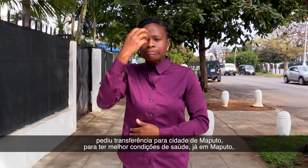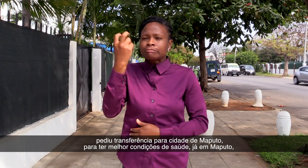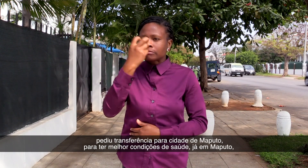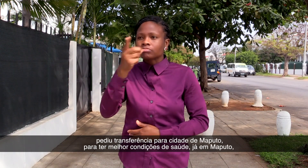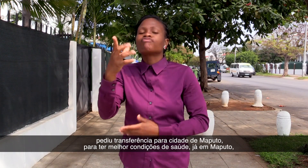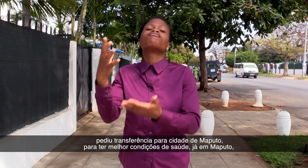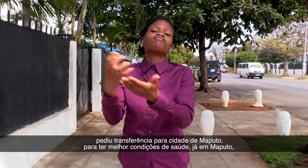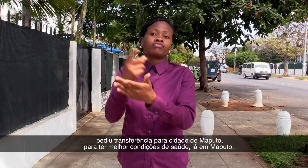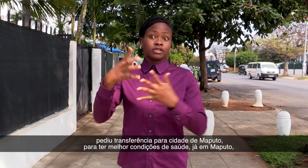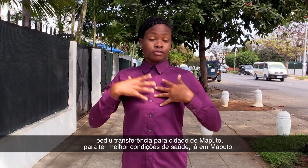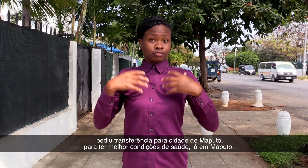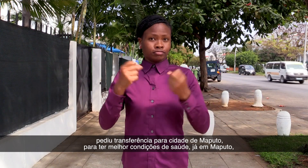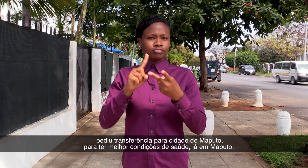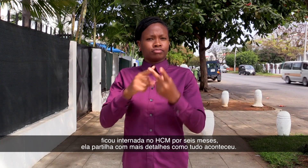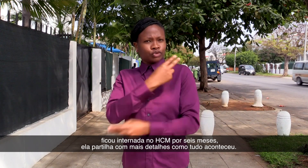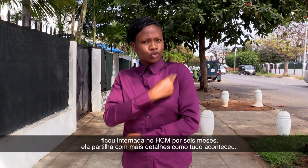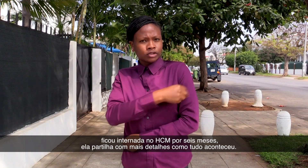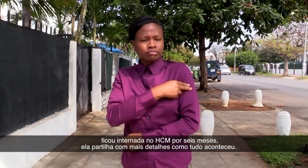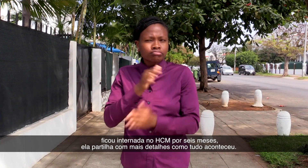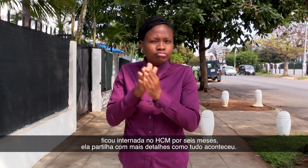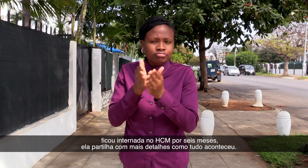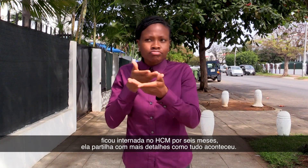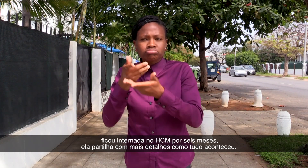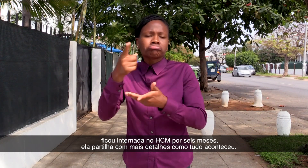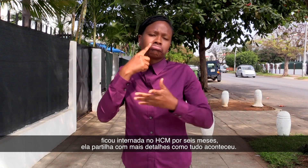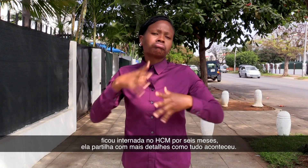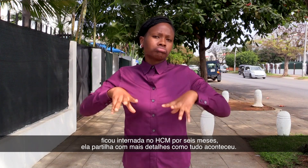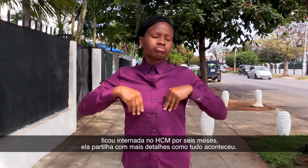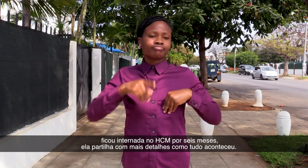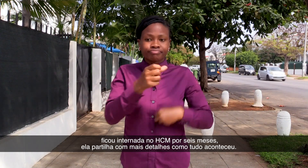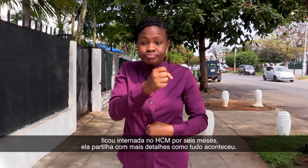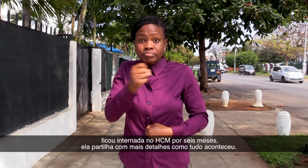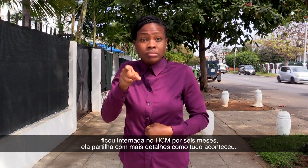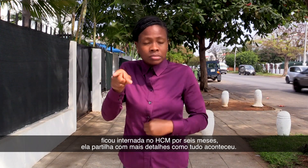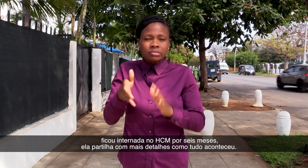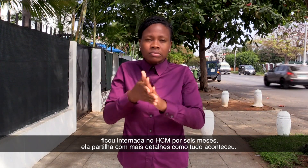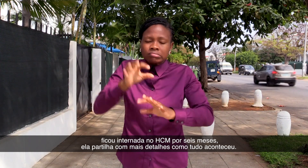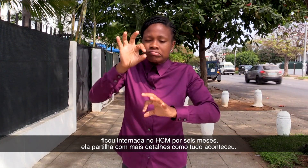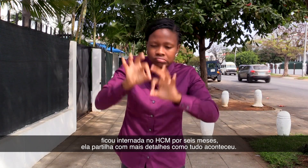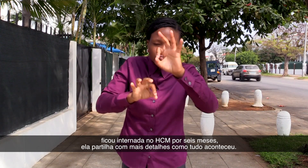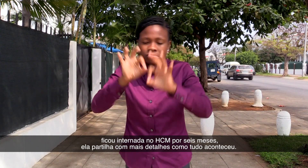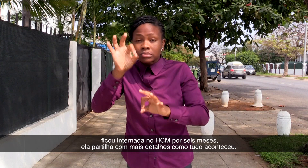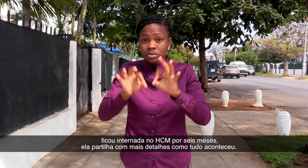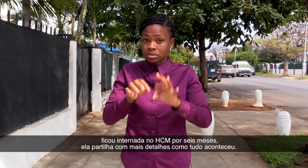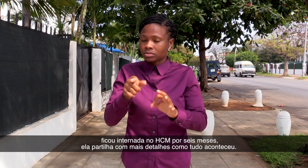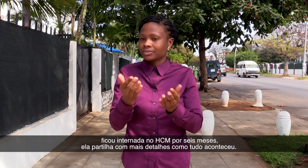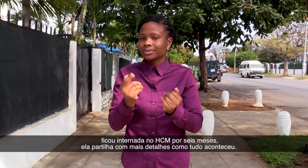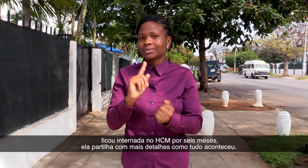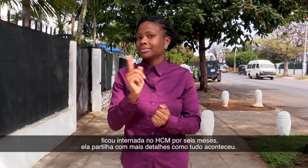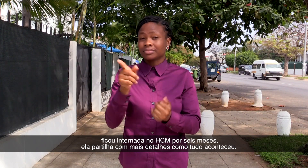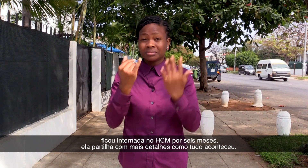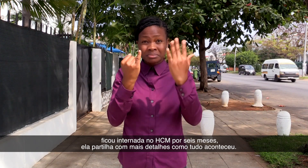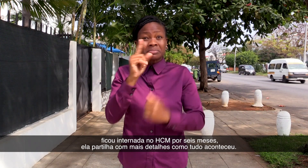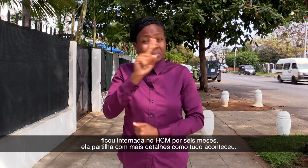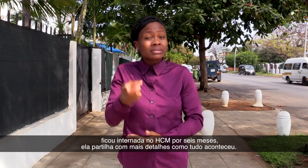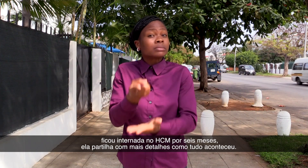Maputo para ter melhor condições de saúde. Já em Maputo, ficou internada no Hospital Central de Maputo por 6 meses. Ela partilha